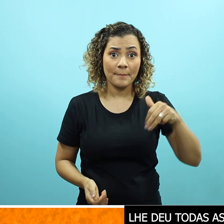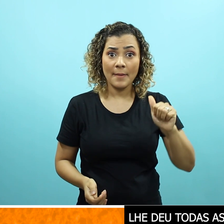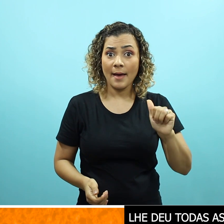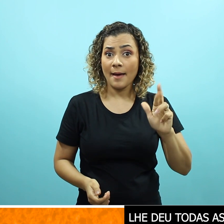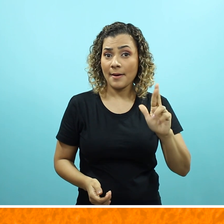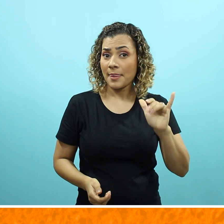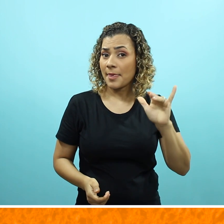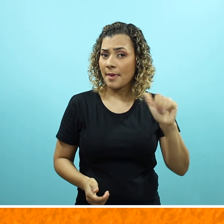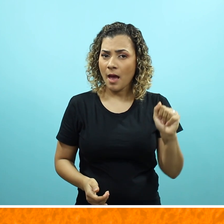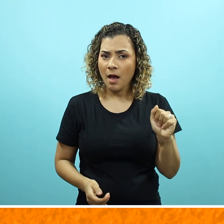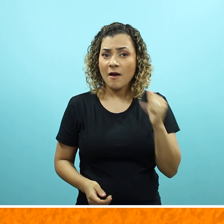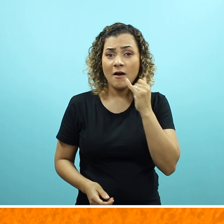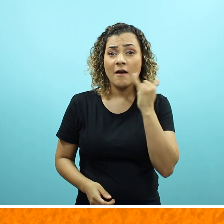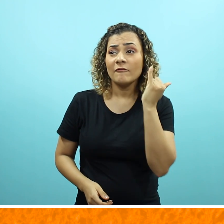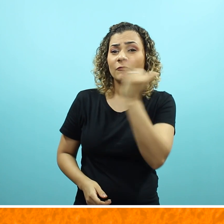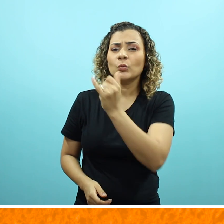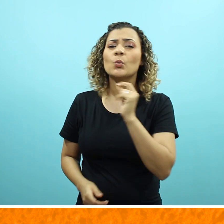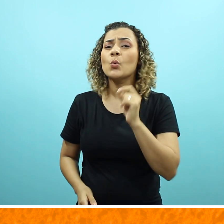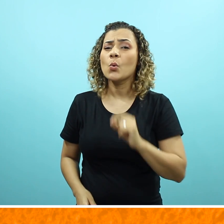exclamou: